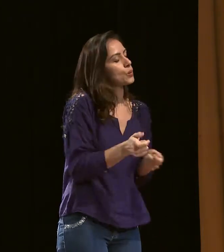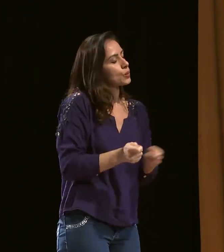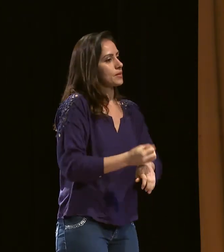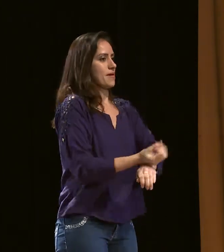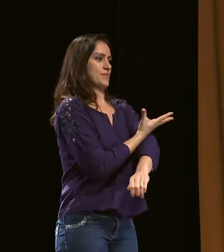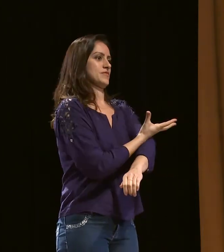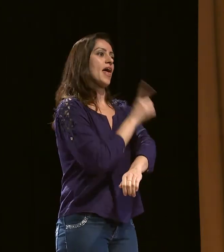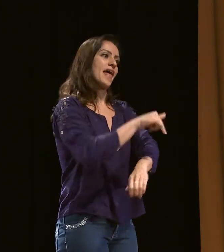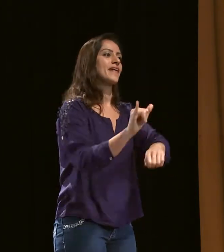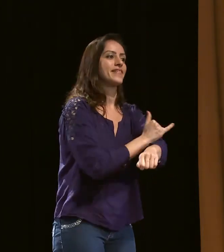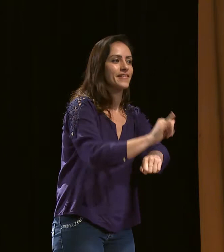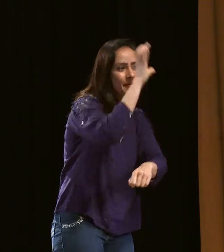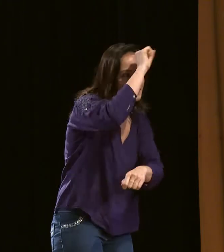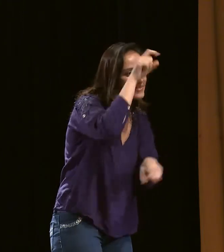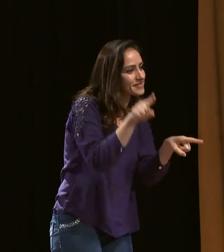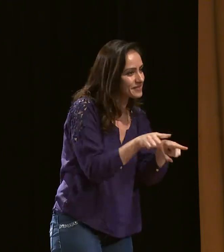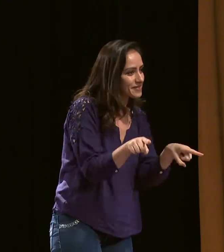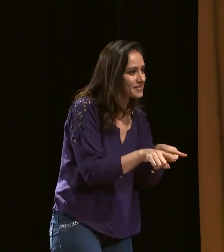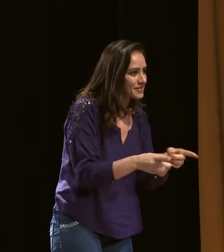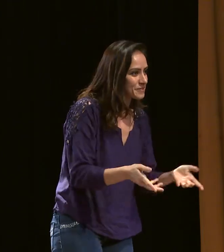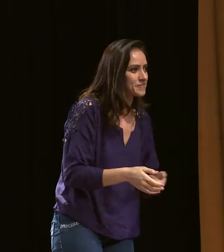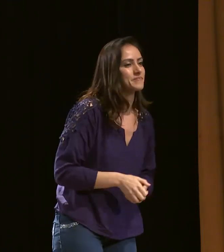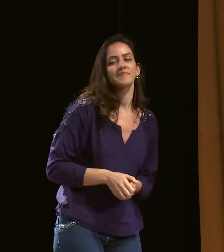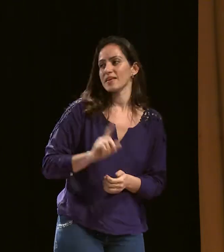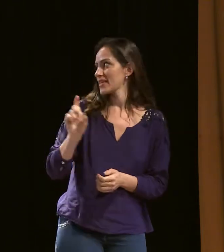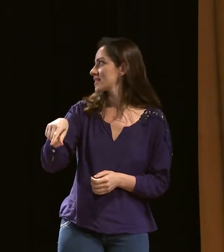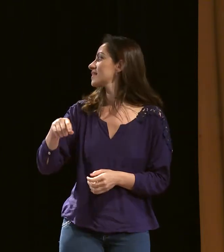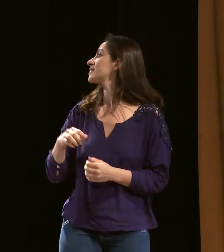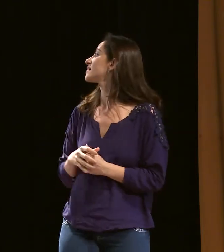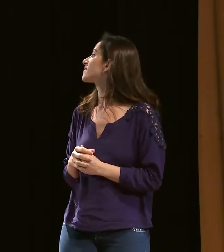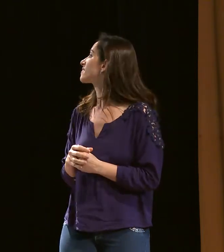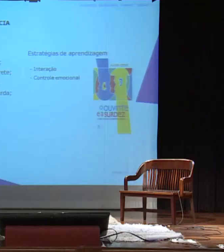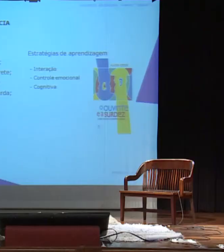aprender. Então, é um controle emocional que é uma estratégia de aprendizagem também.